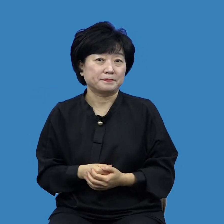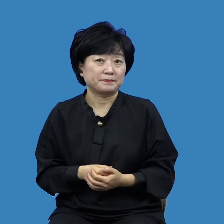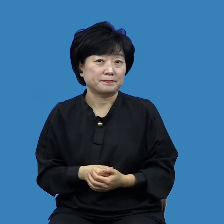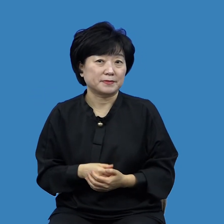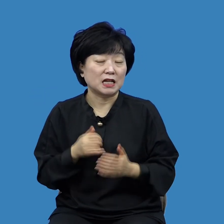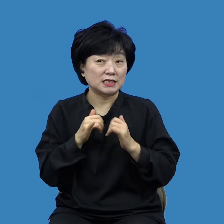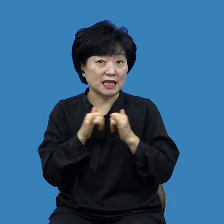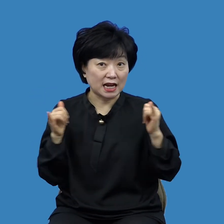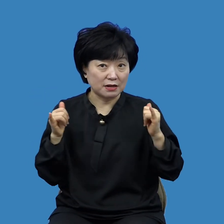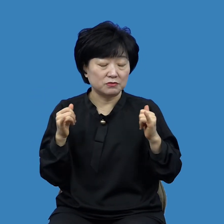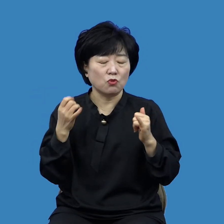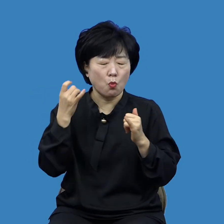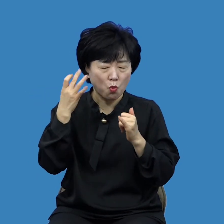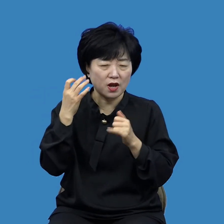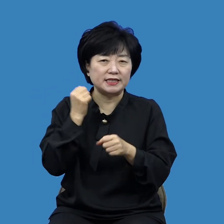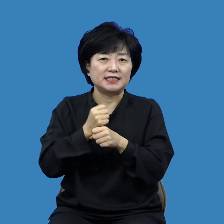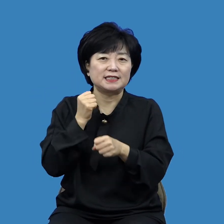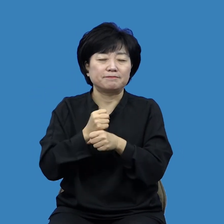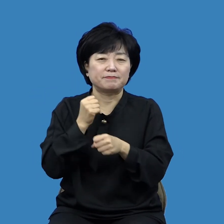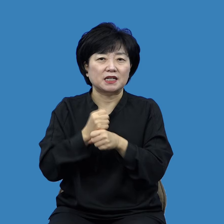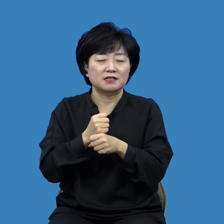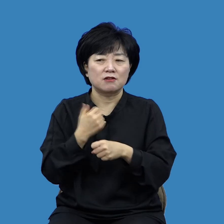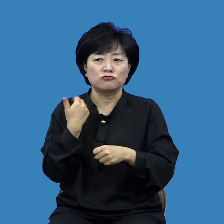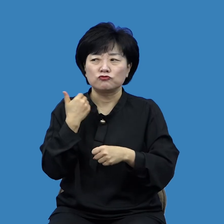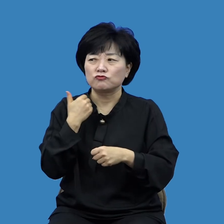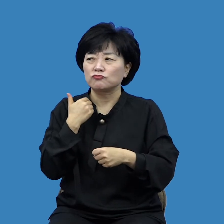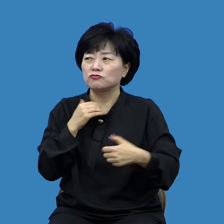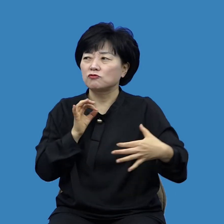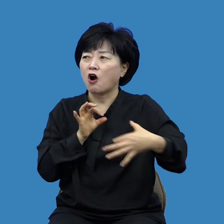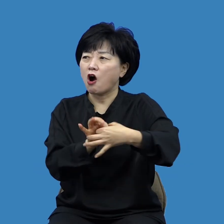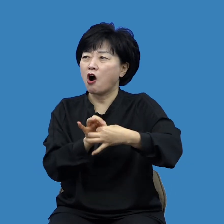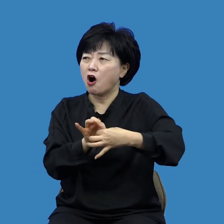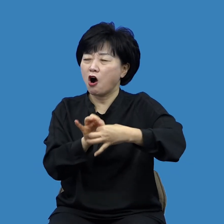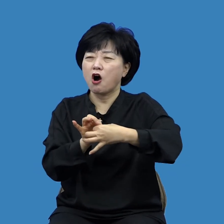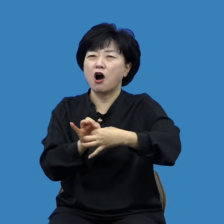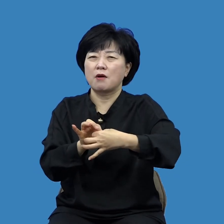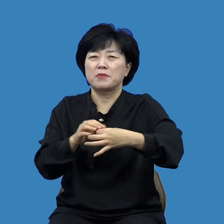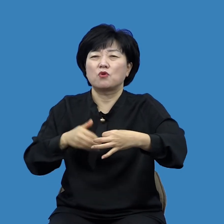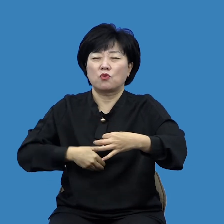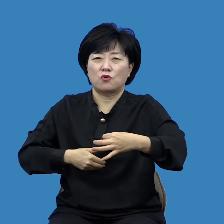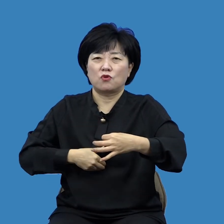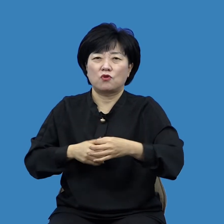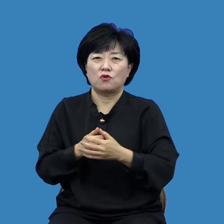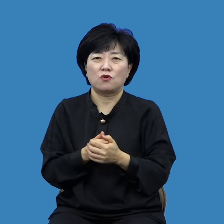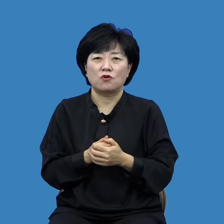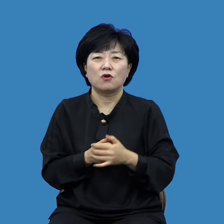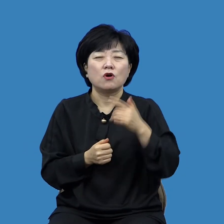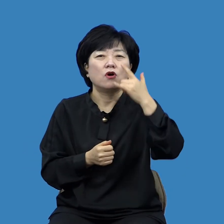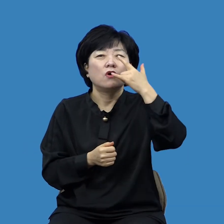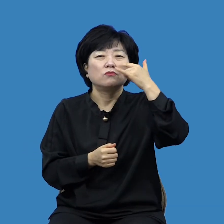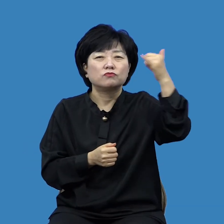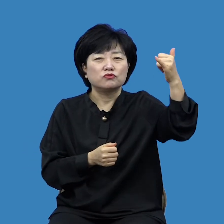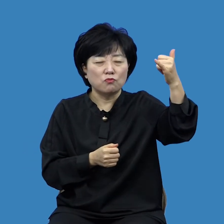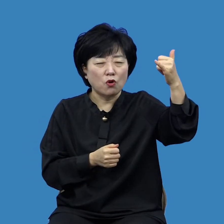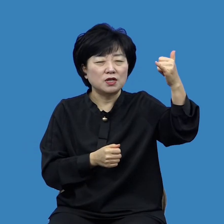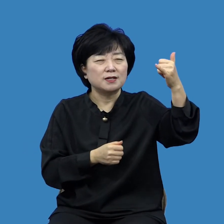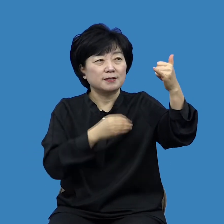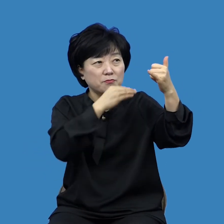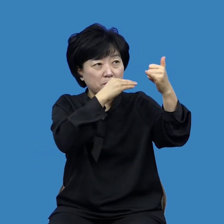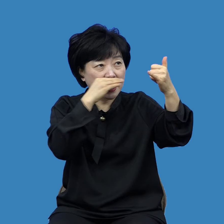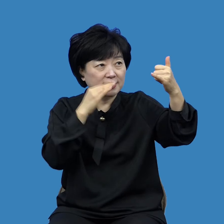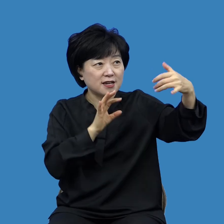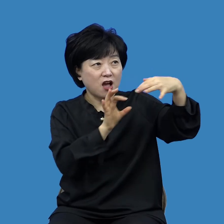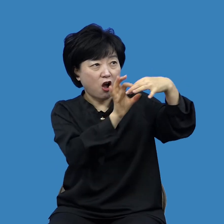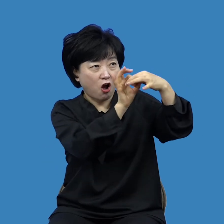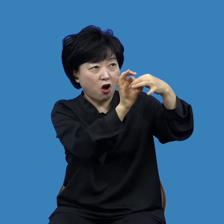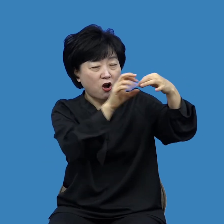수가 없어요. 사람은 그렇게 지음받지 않았어요. 그래서 내 부모를 공경하라고 하는 것은 우리가 카바드해야 될 올바른 대상을